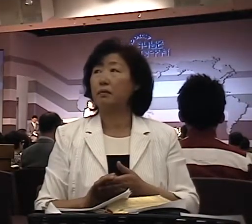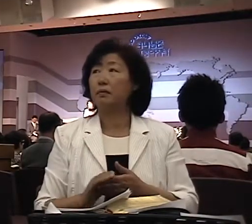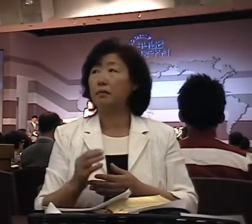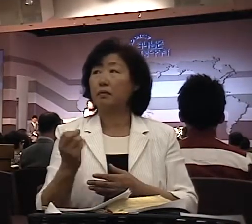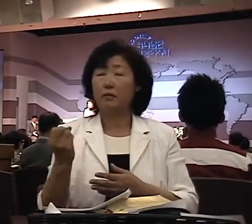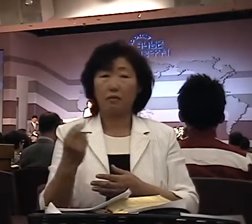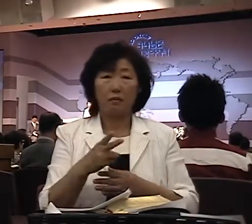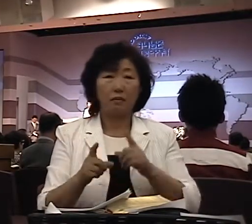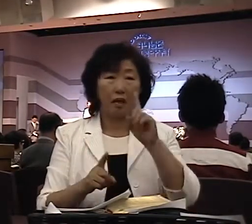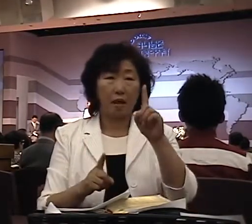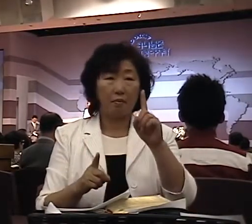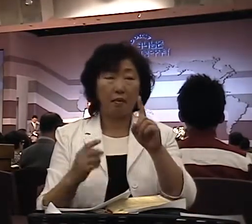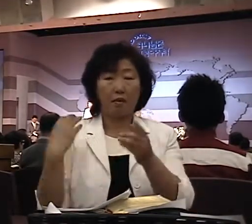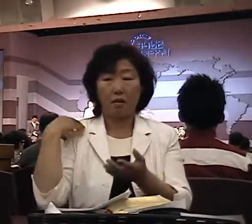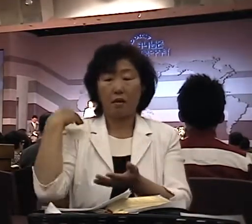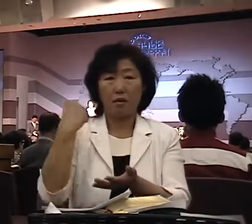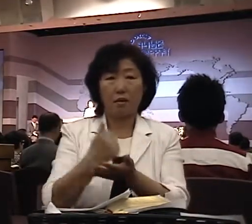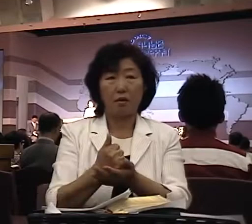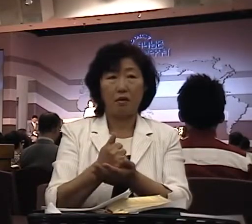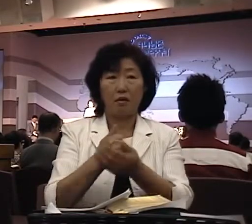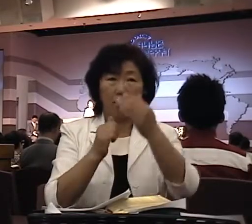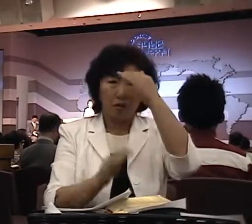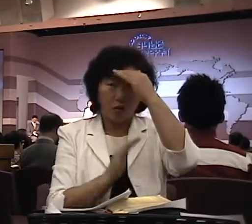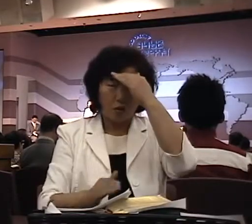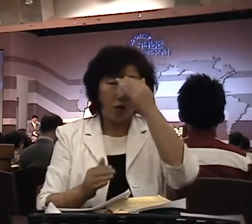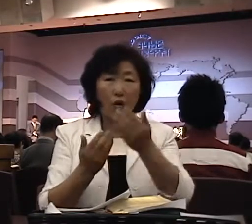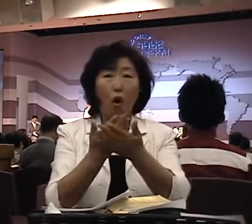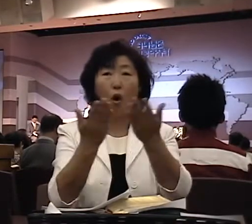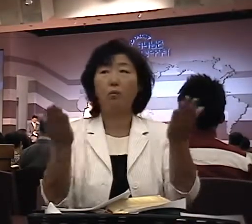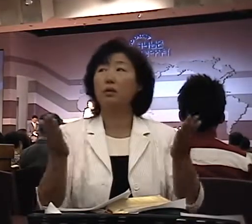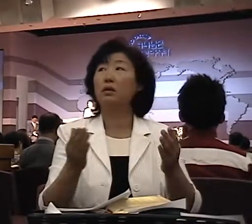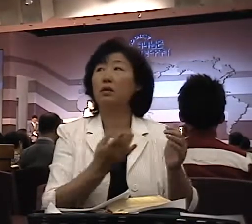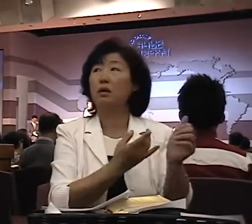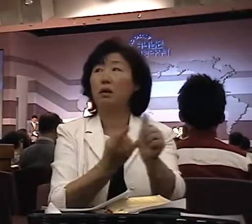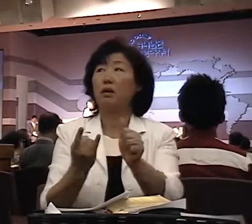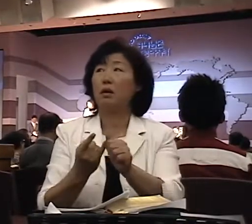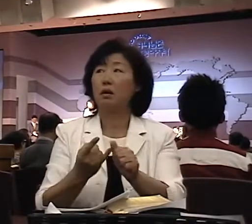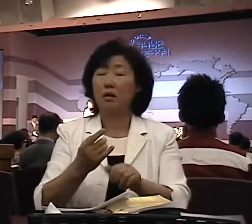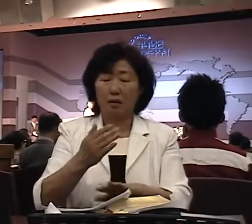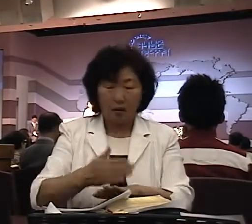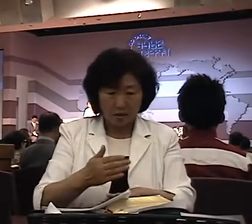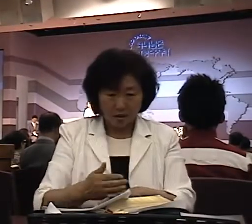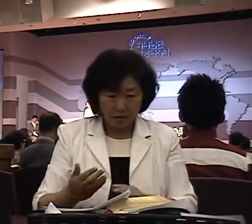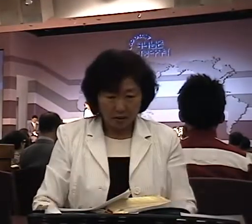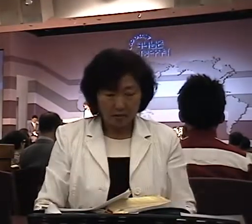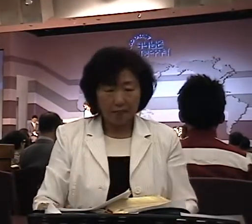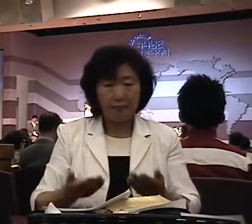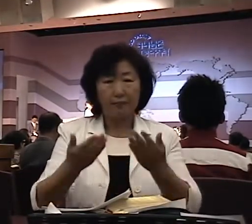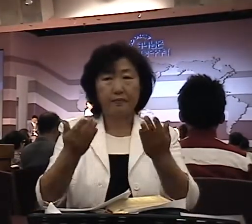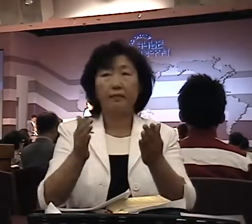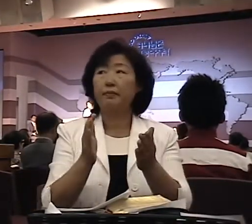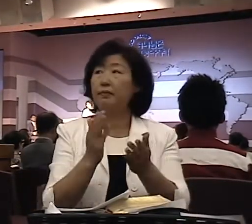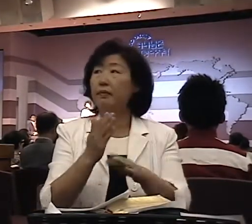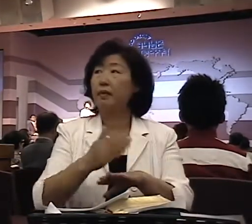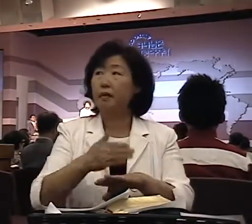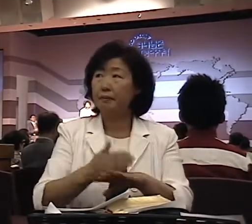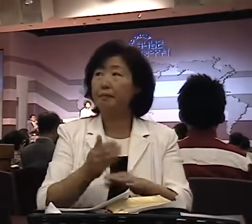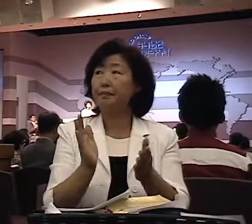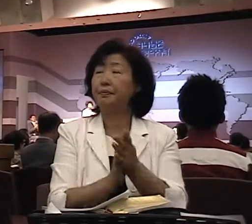다시 한번 담임 목사님과 성도님 여러분들에게 감사드립니다.